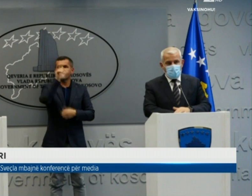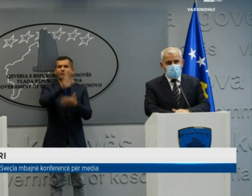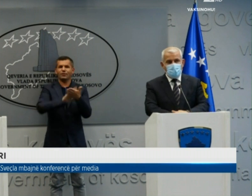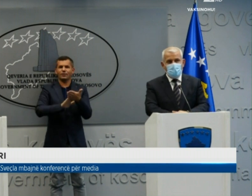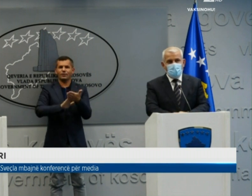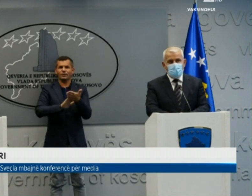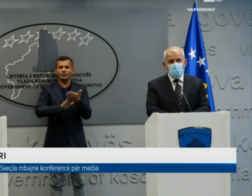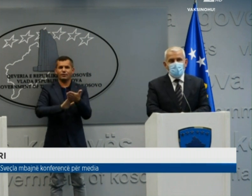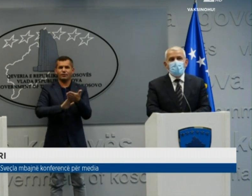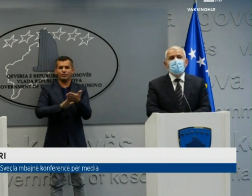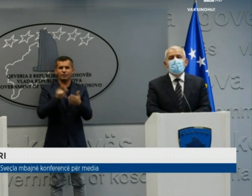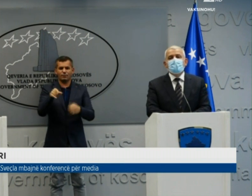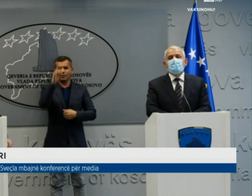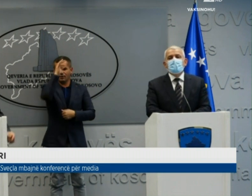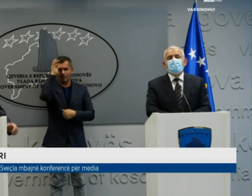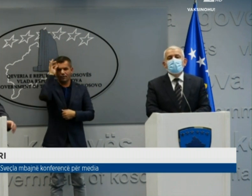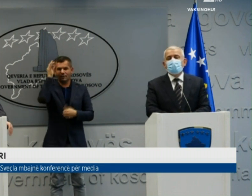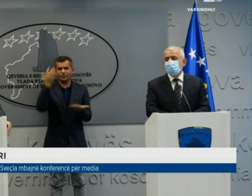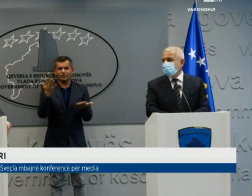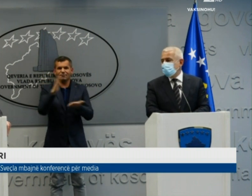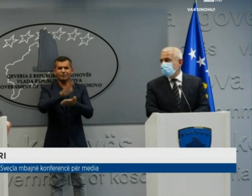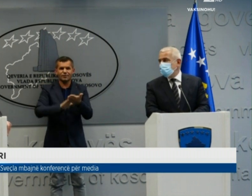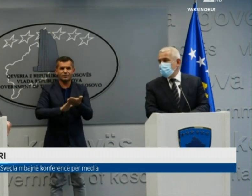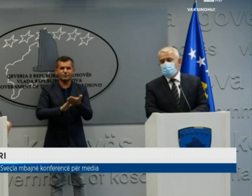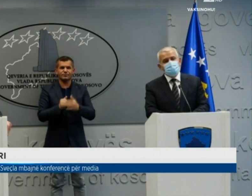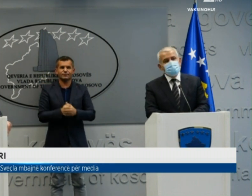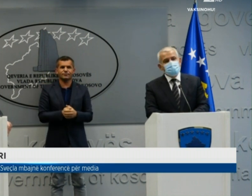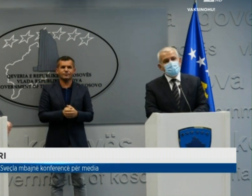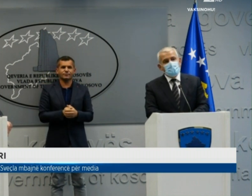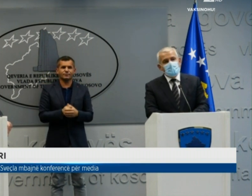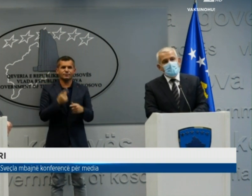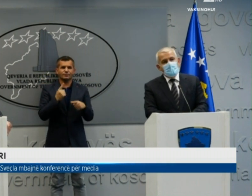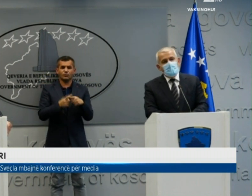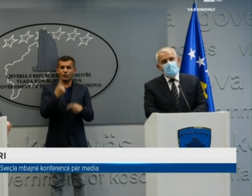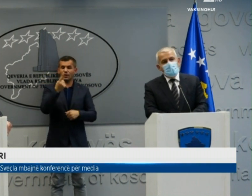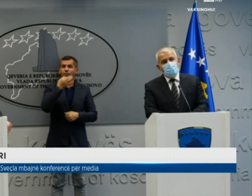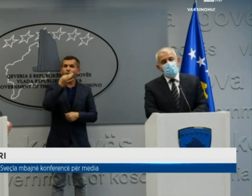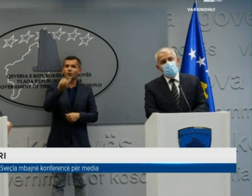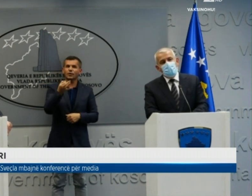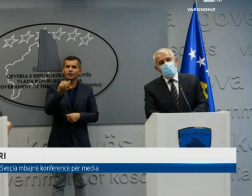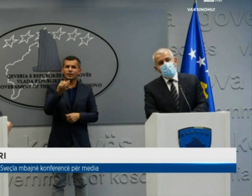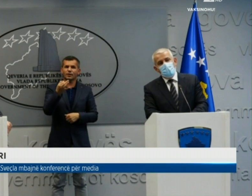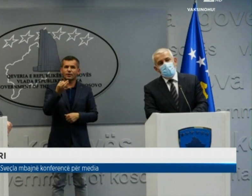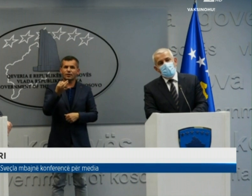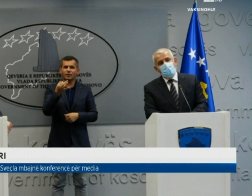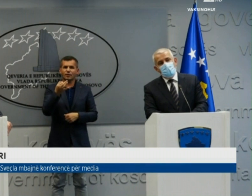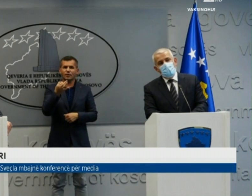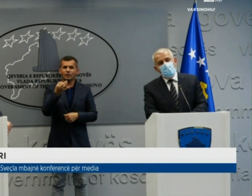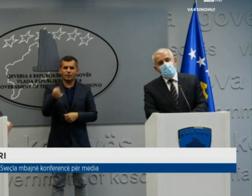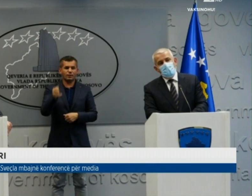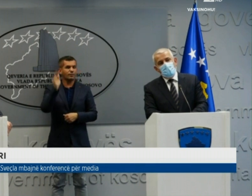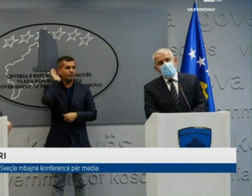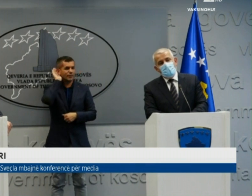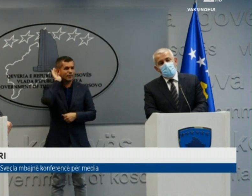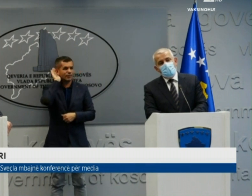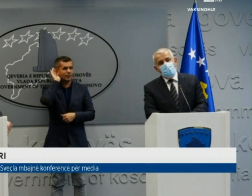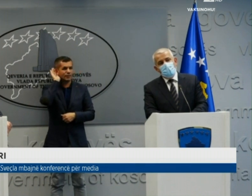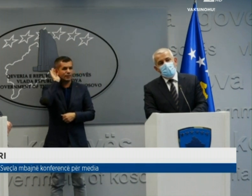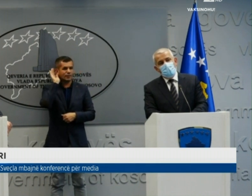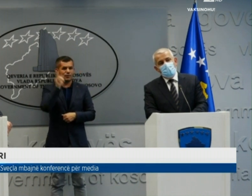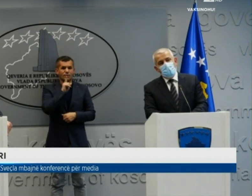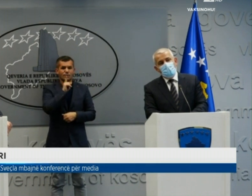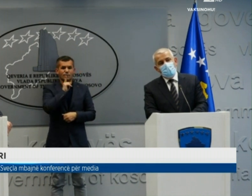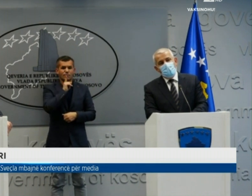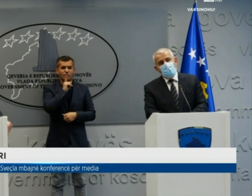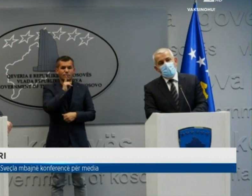nga e hana, po thëmë, balafaqohen me diçka të tilë. Edhe një pyetje rreth ministri tuaj, që është edhe në